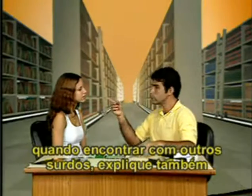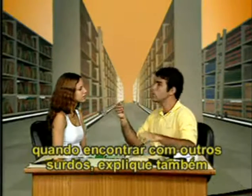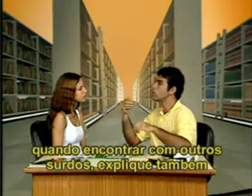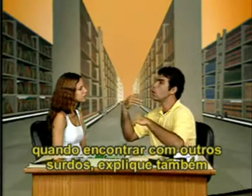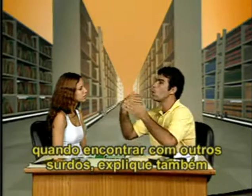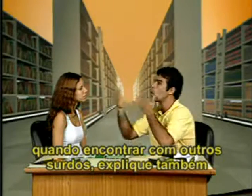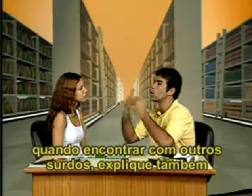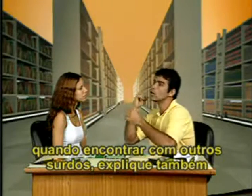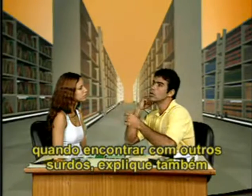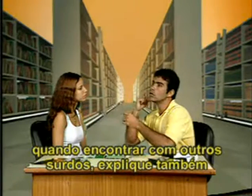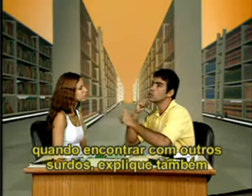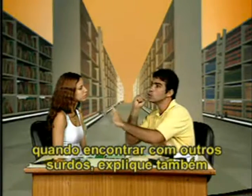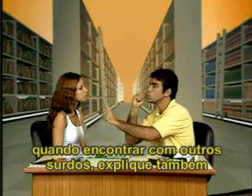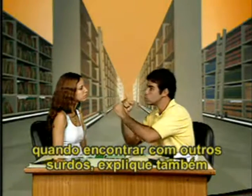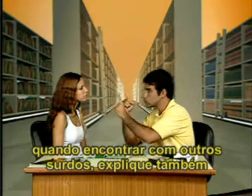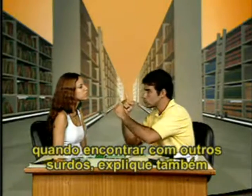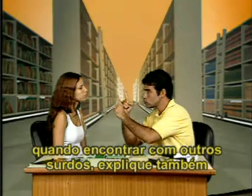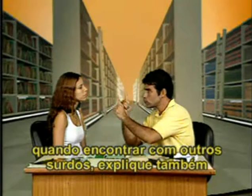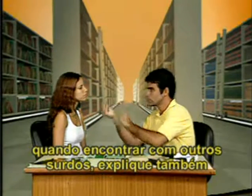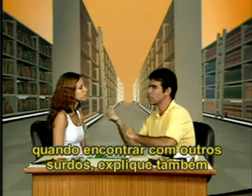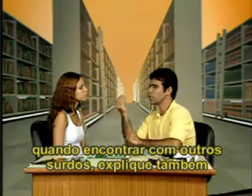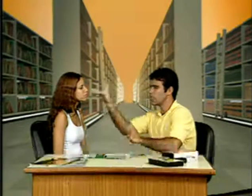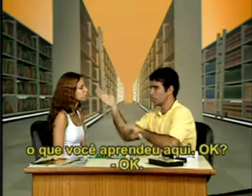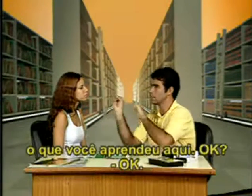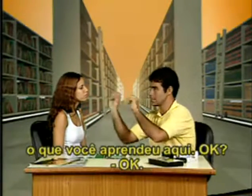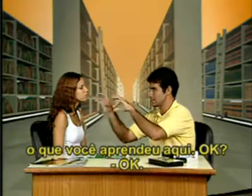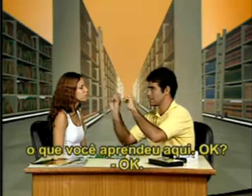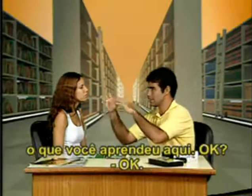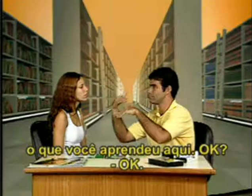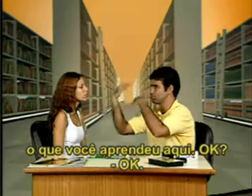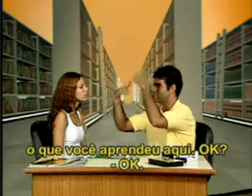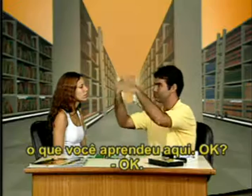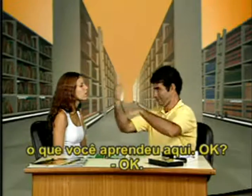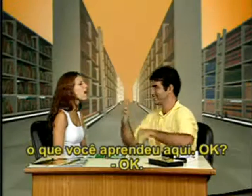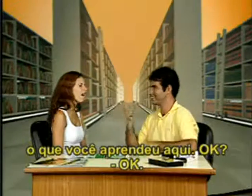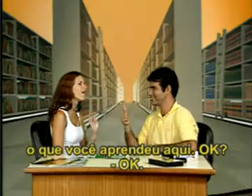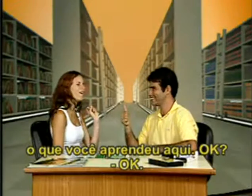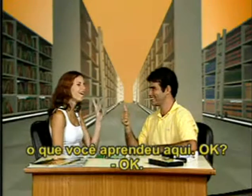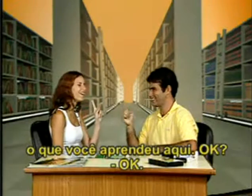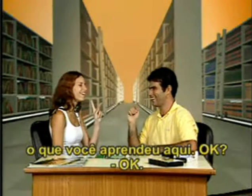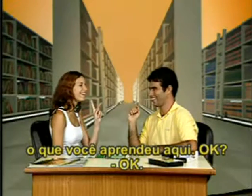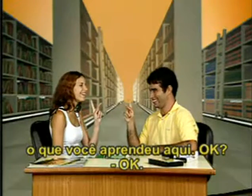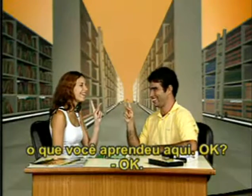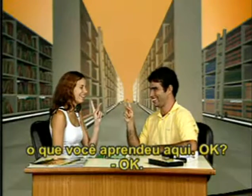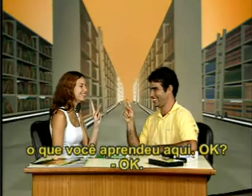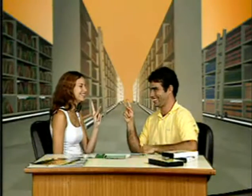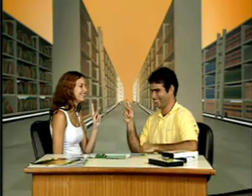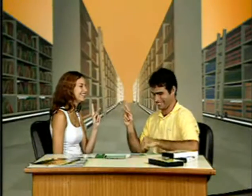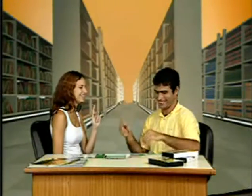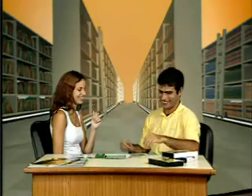você, quando encontrar com outros surdos, explique também o que você aprendeu aqui, ok? Ok.